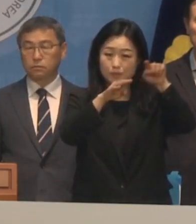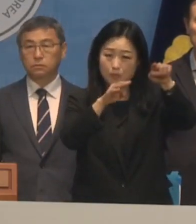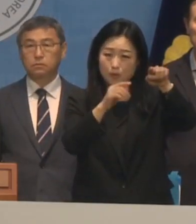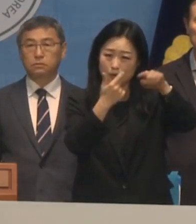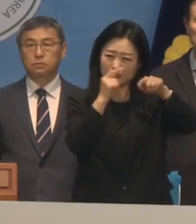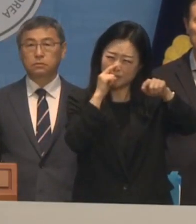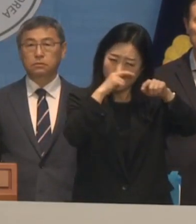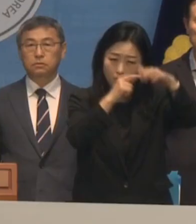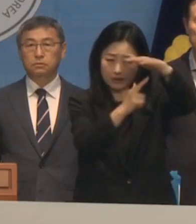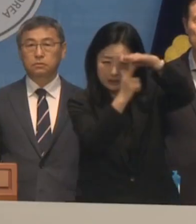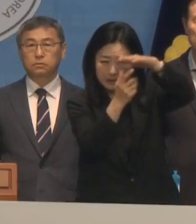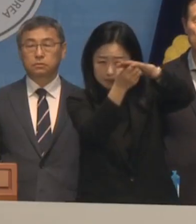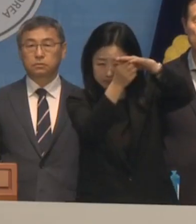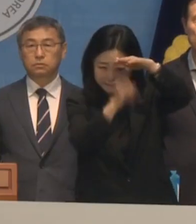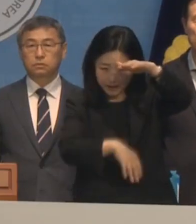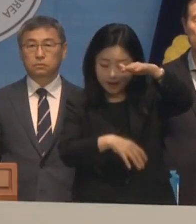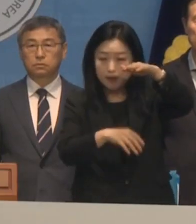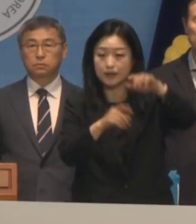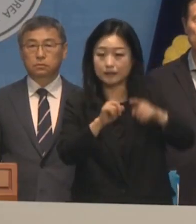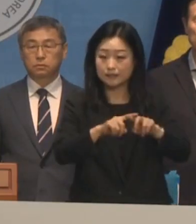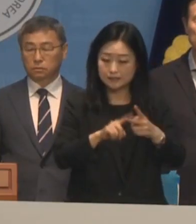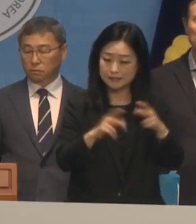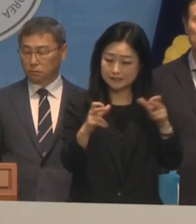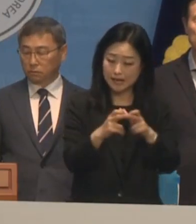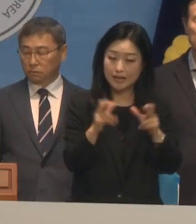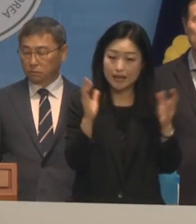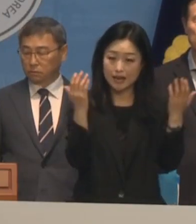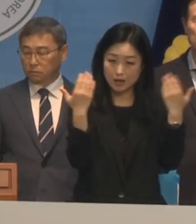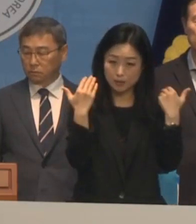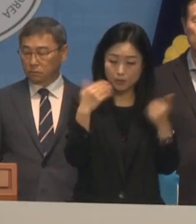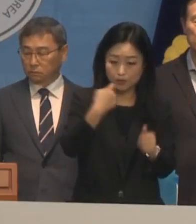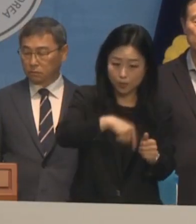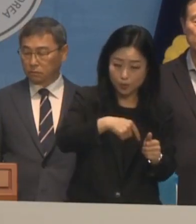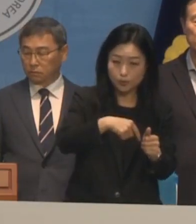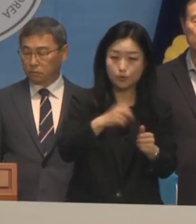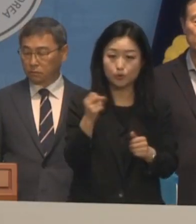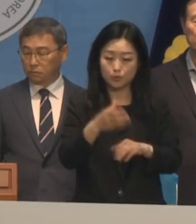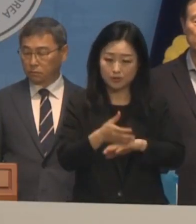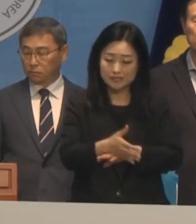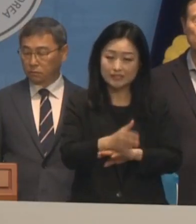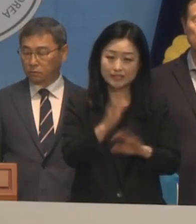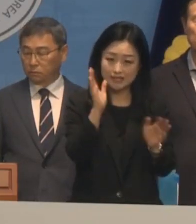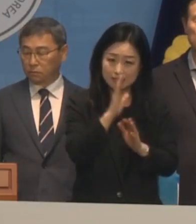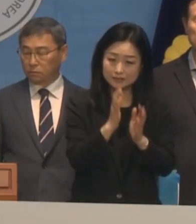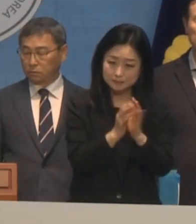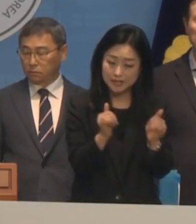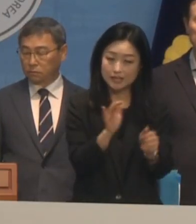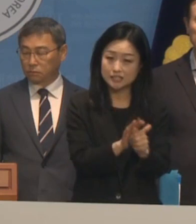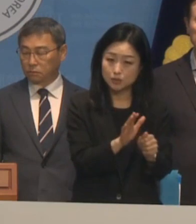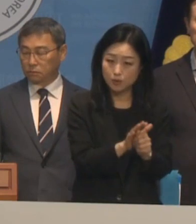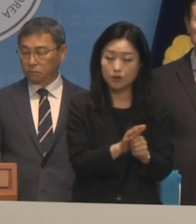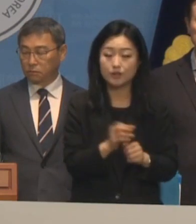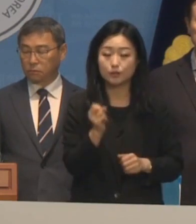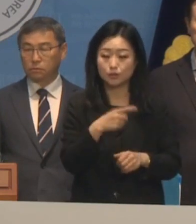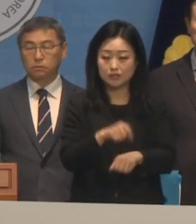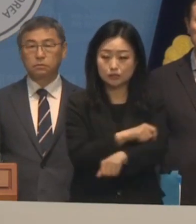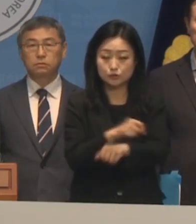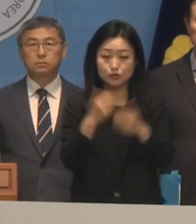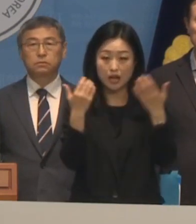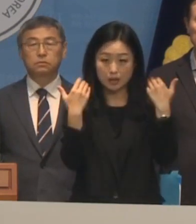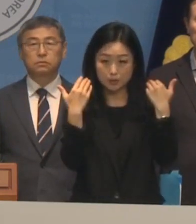2022년 이후 고갈될 전망입니다. 이로 인해 일부 시도교육청은